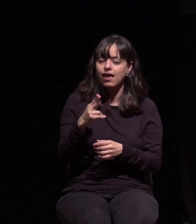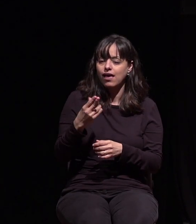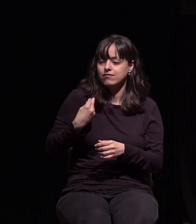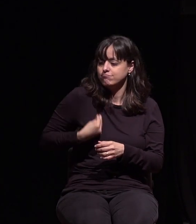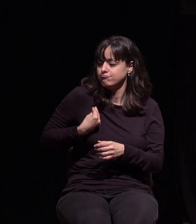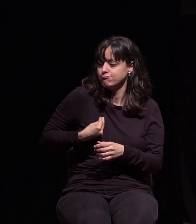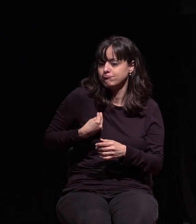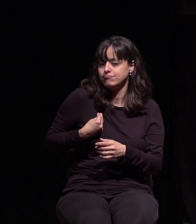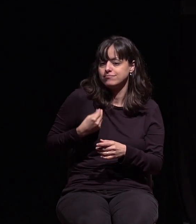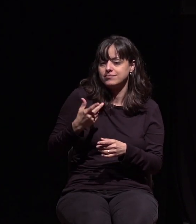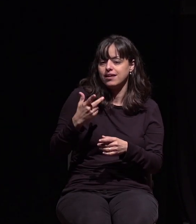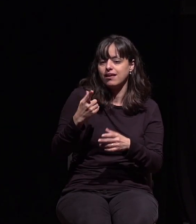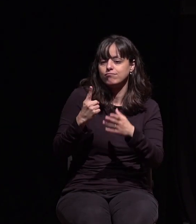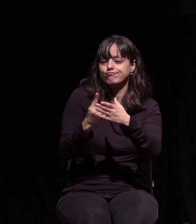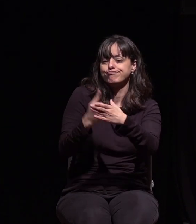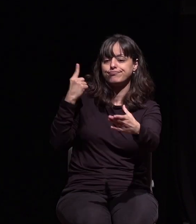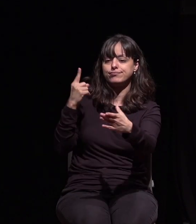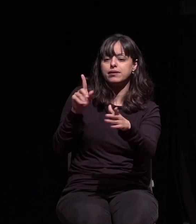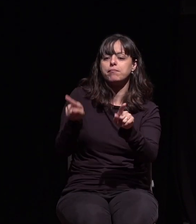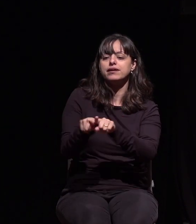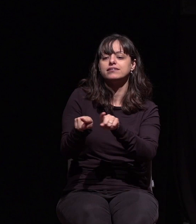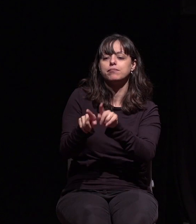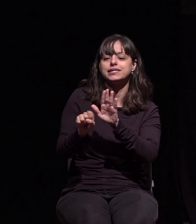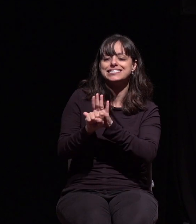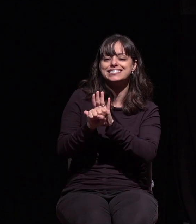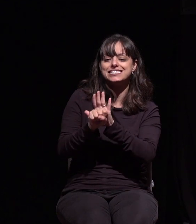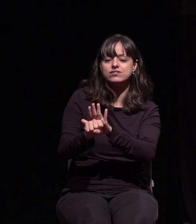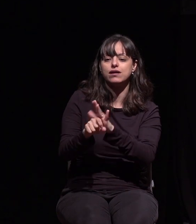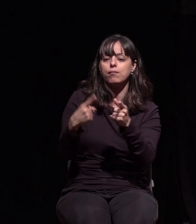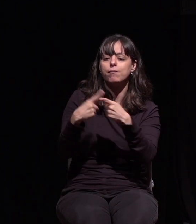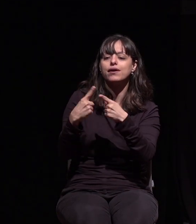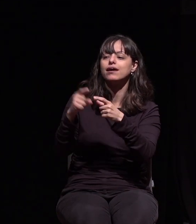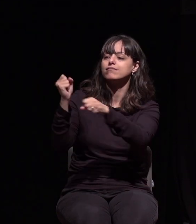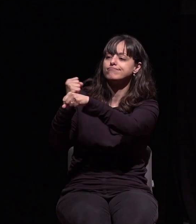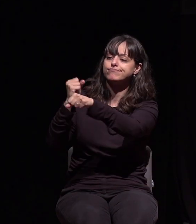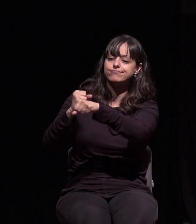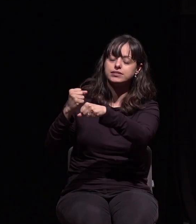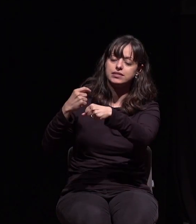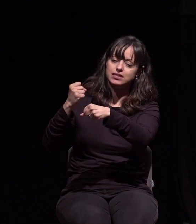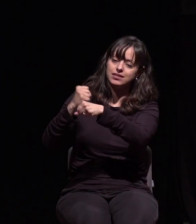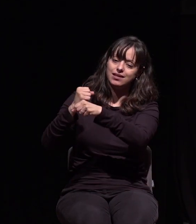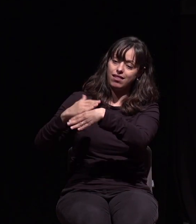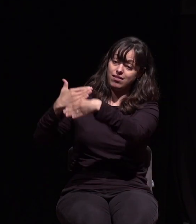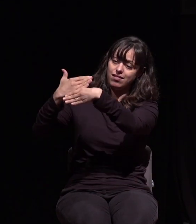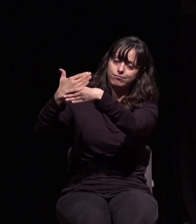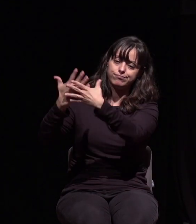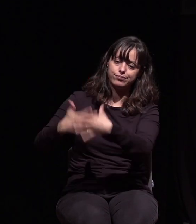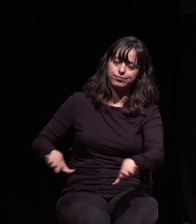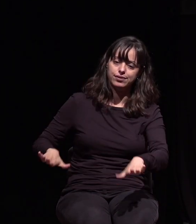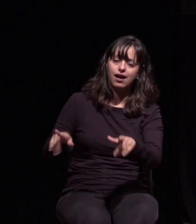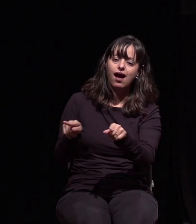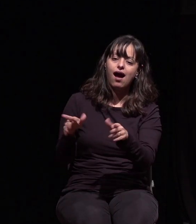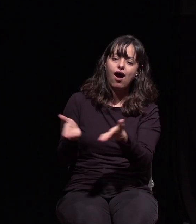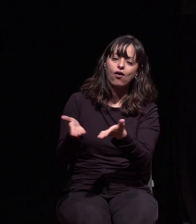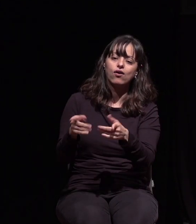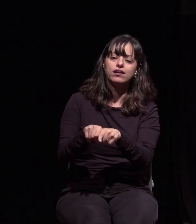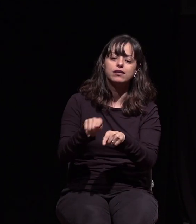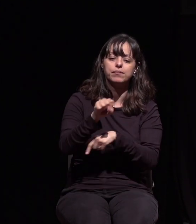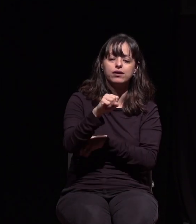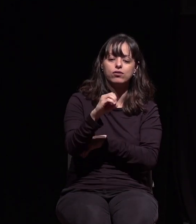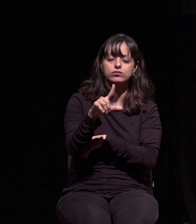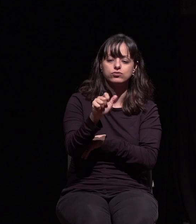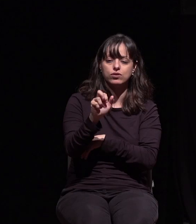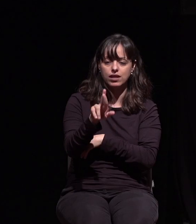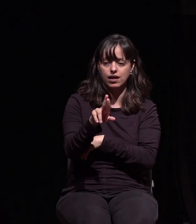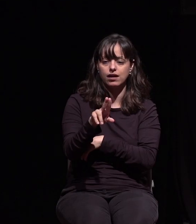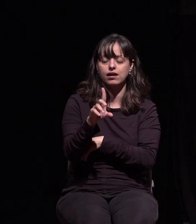e o apagamento no sentido, às vezes, simbólico, mas também de destruição física das coisas. Quer dizer, o próprio Solar do Inhão hoje não está tão bem conservado, a